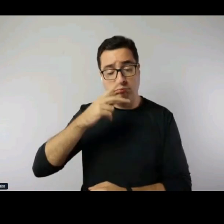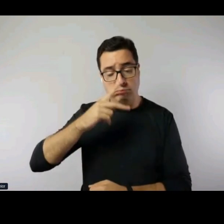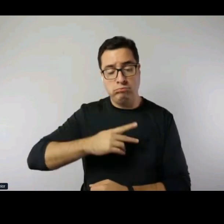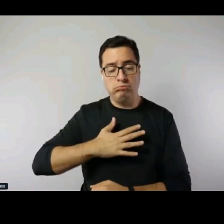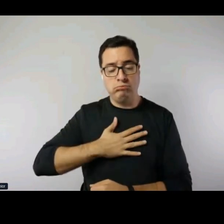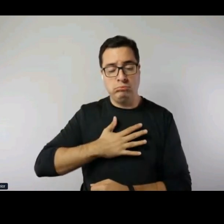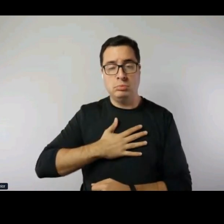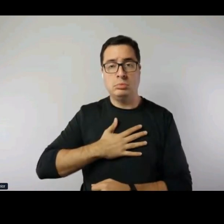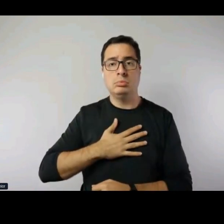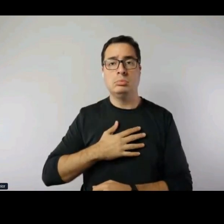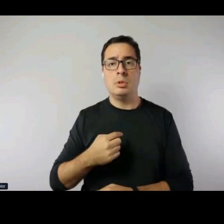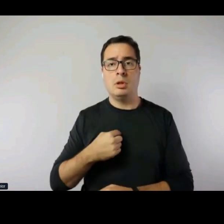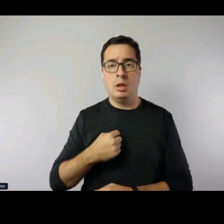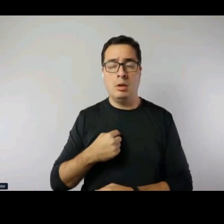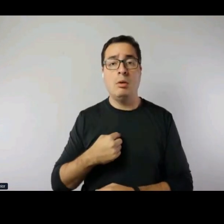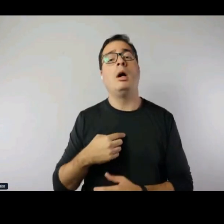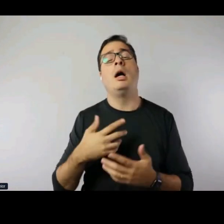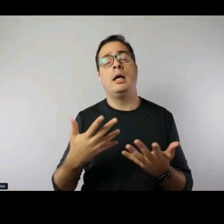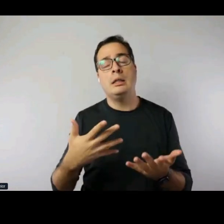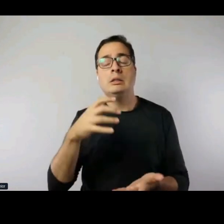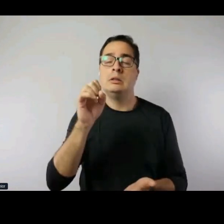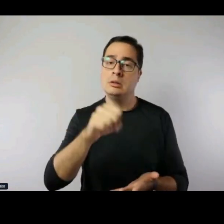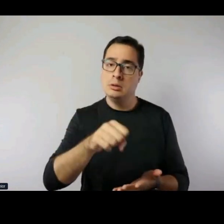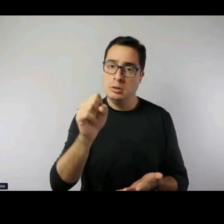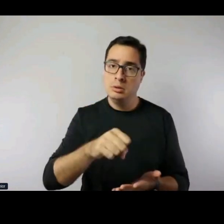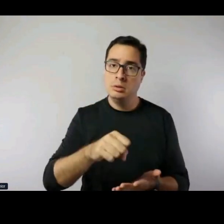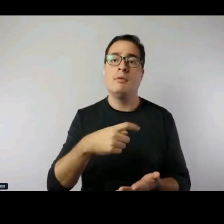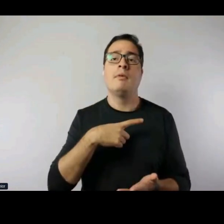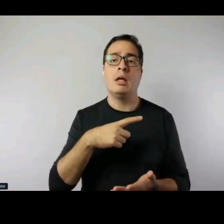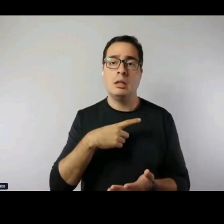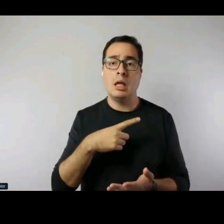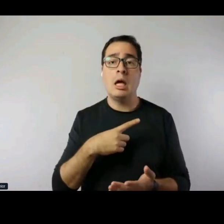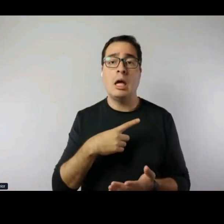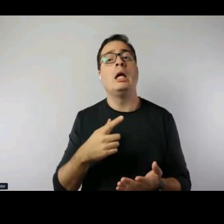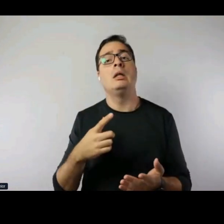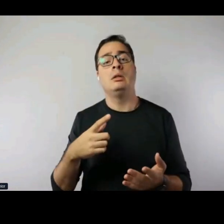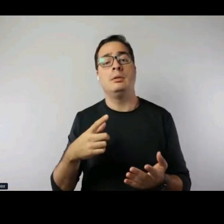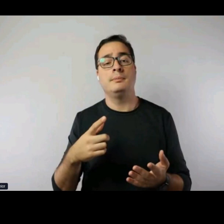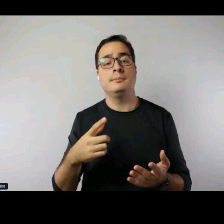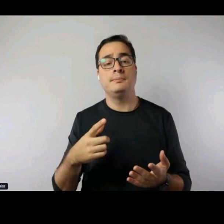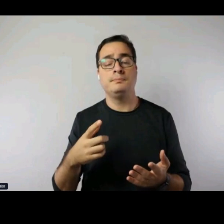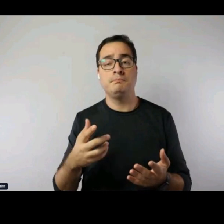sim, nós realmente estaremos dentro, né,